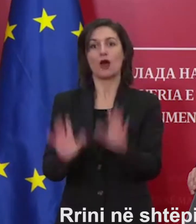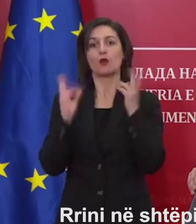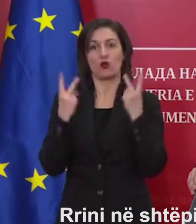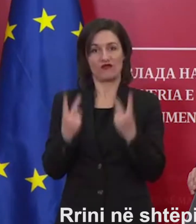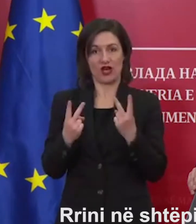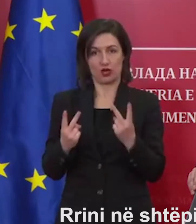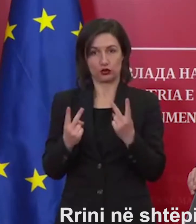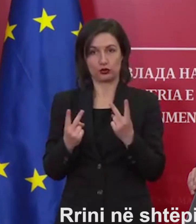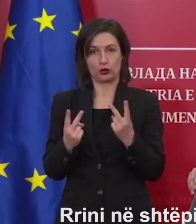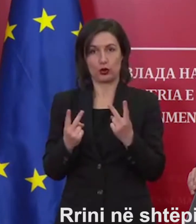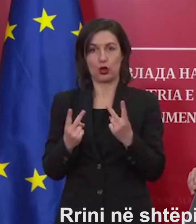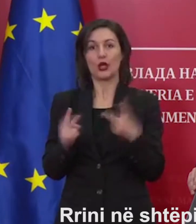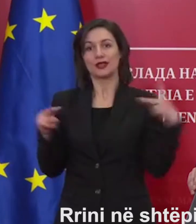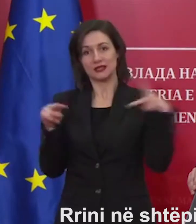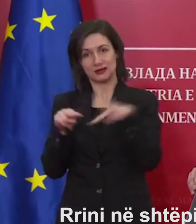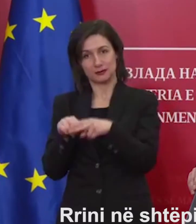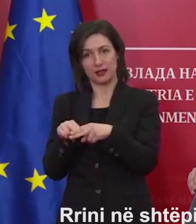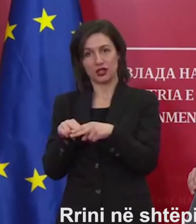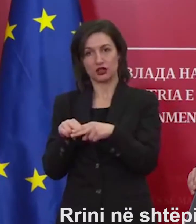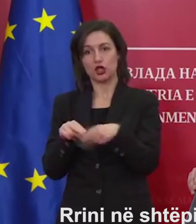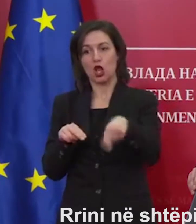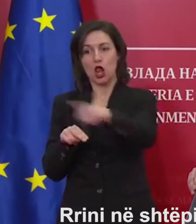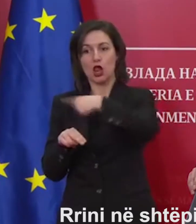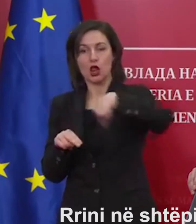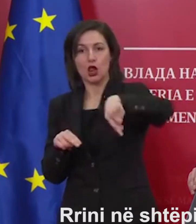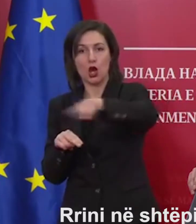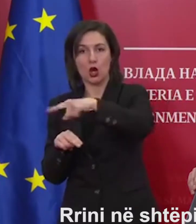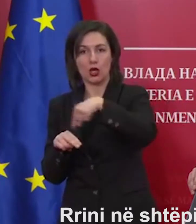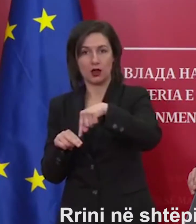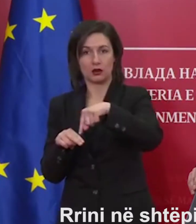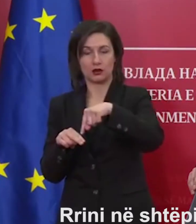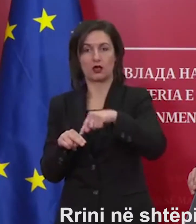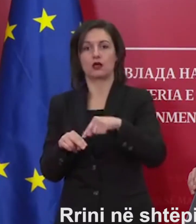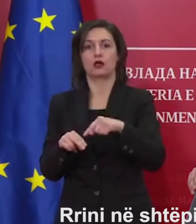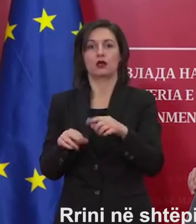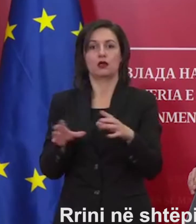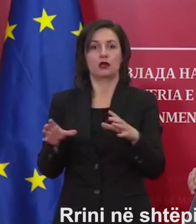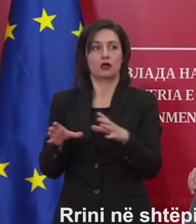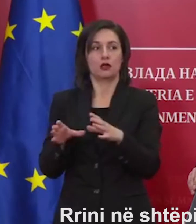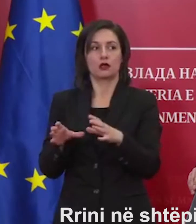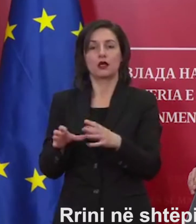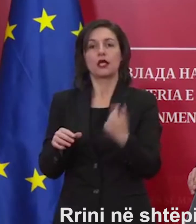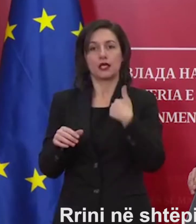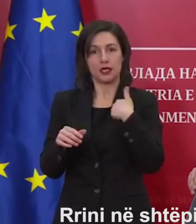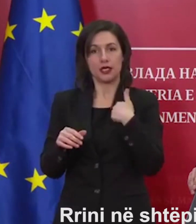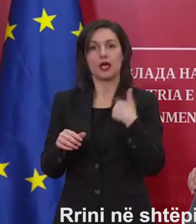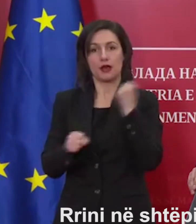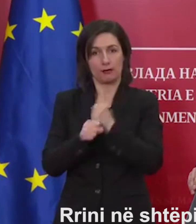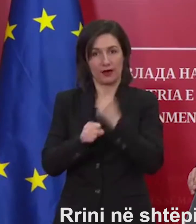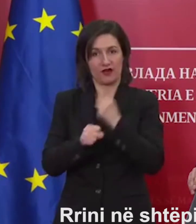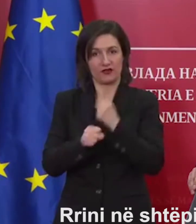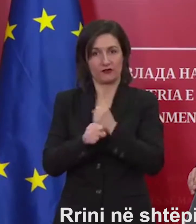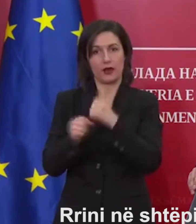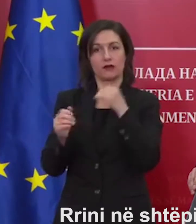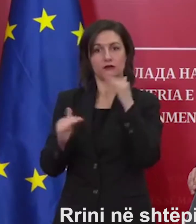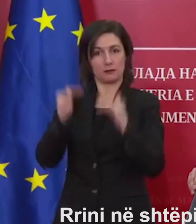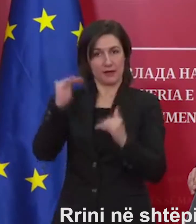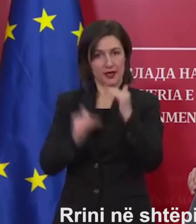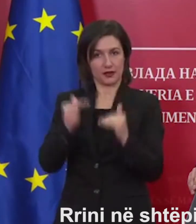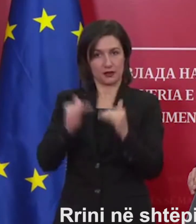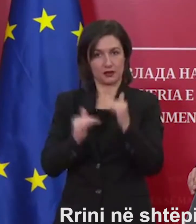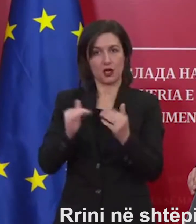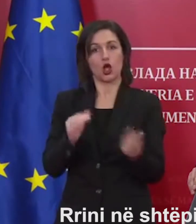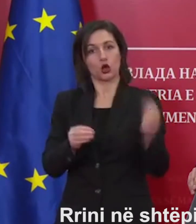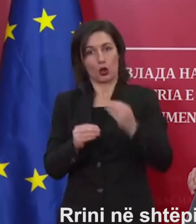се спречи локалната трансмисија. Превзедовме мерки, ги дополнивме, ќе преземеме и понатаму се